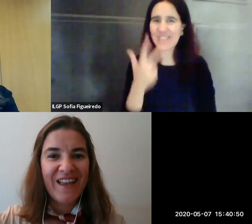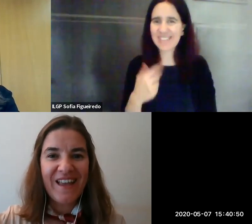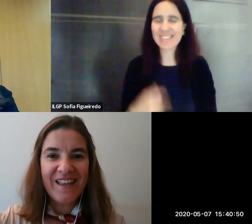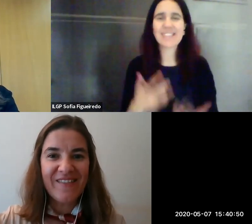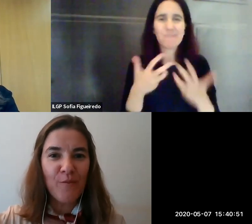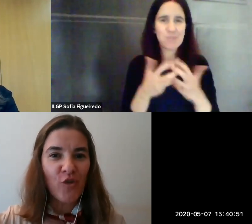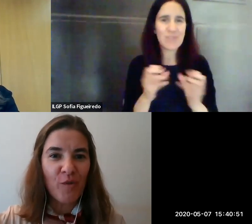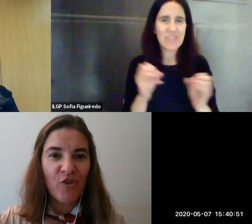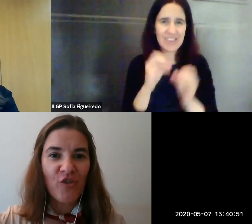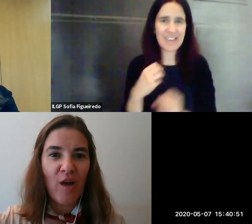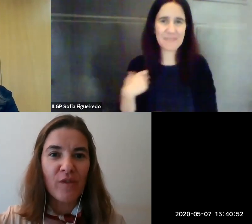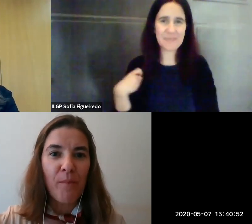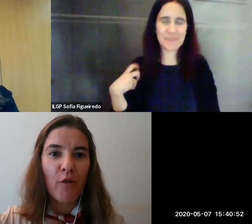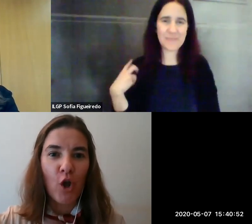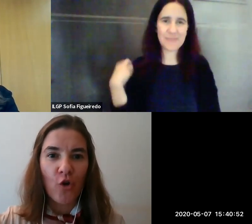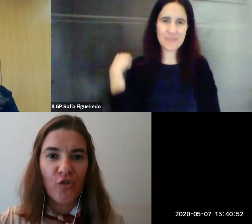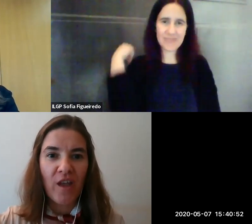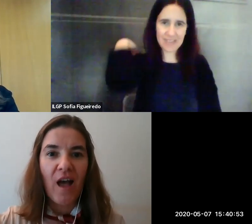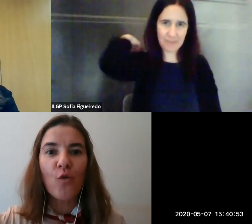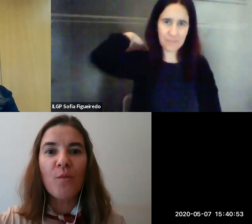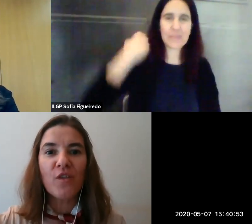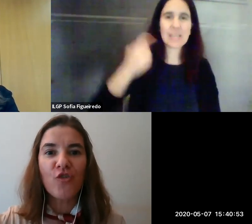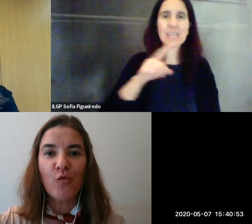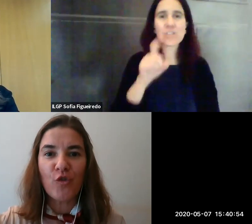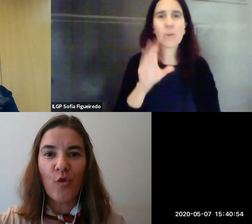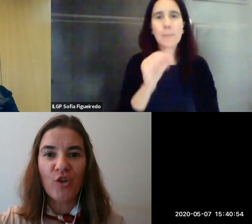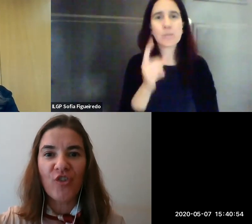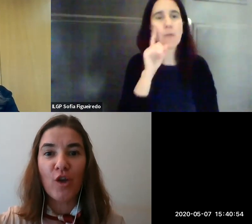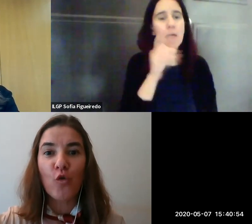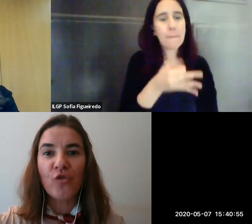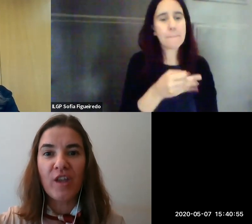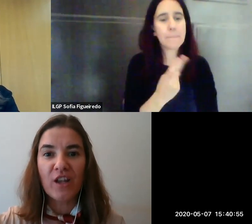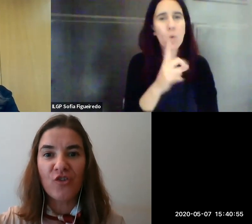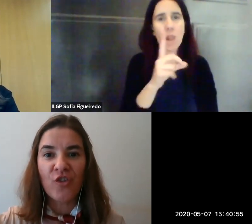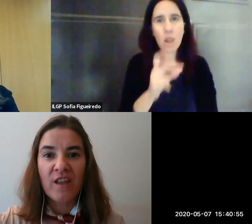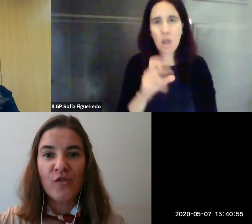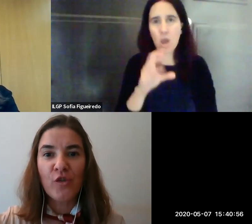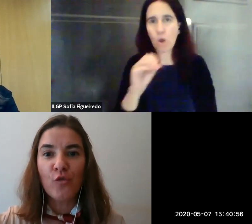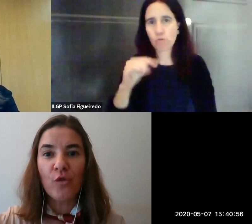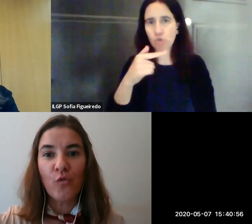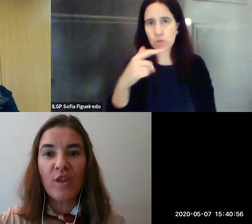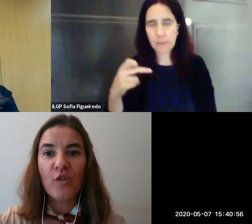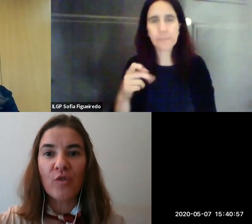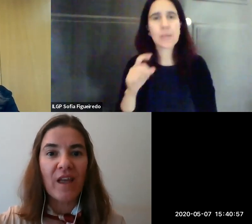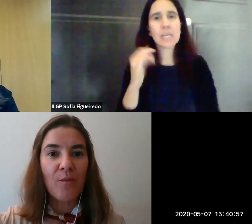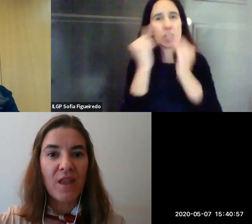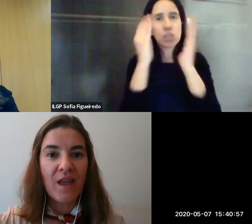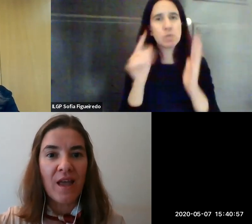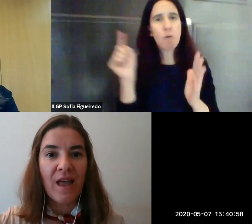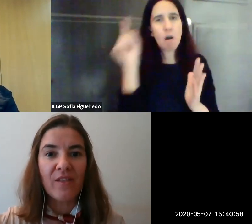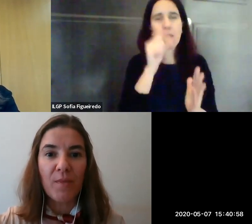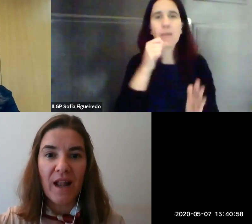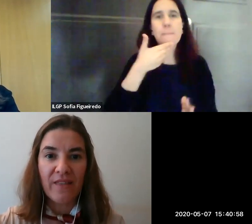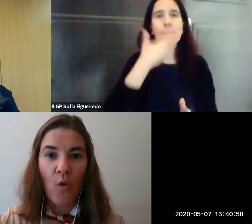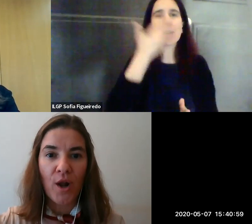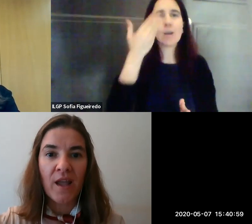dúvida. Temos outra questão da Paula Costa. Algumas instituições têm rotinas de, no início de cada manhã,